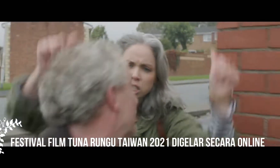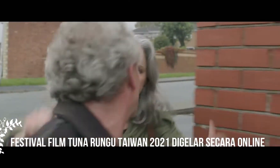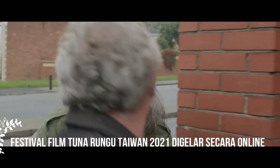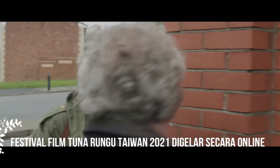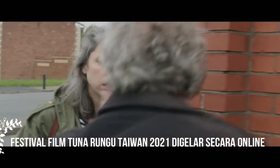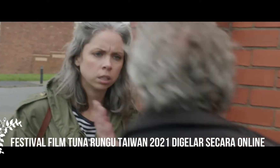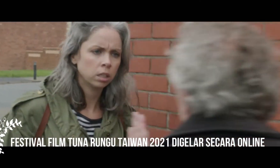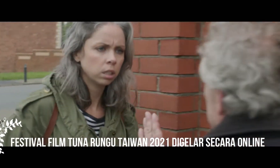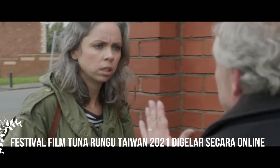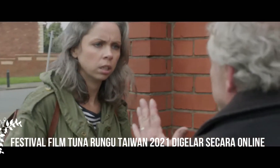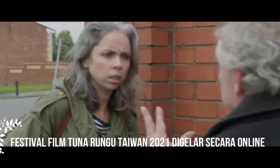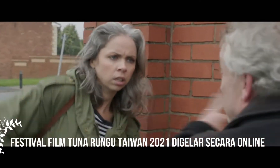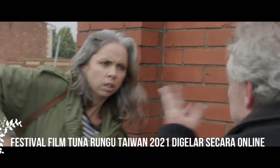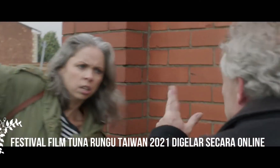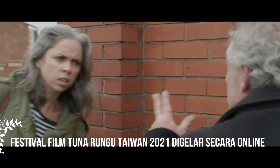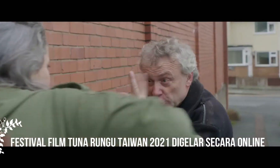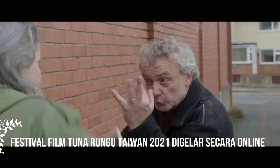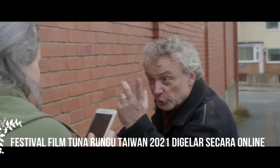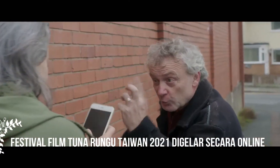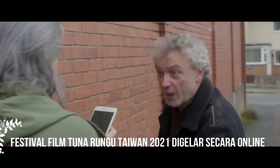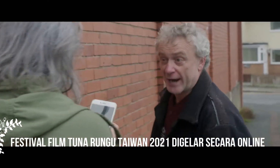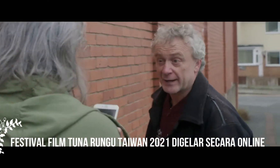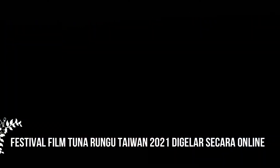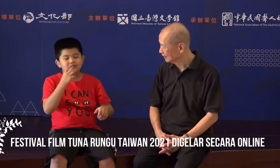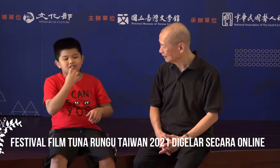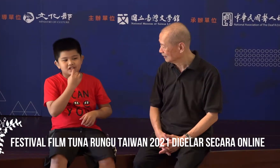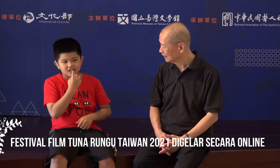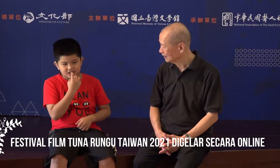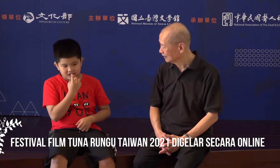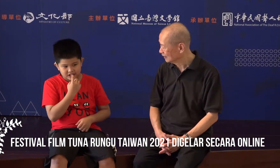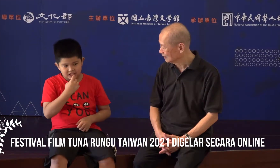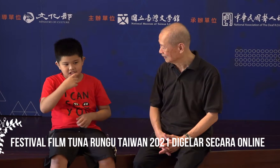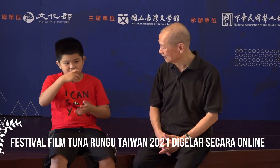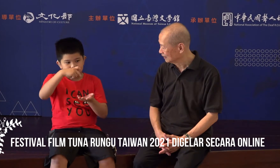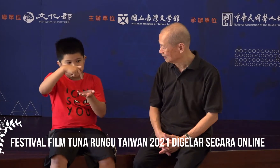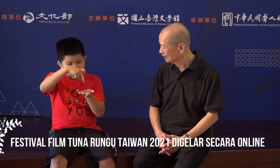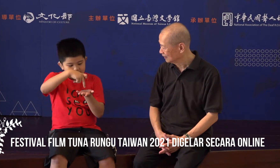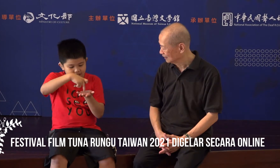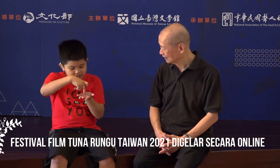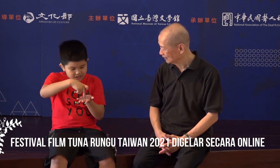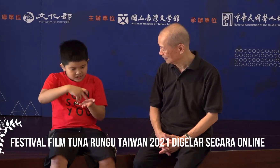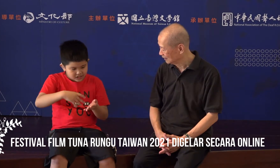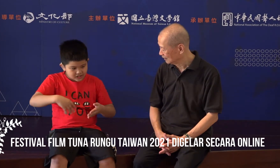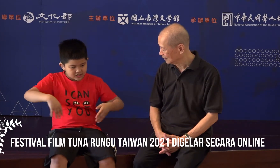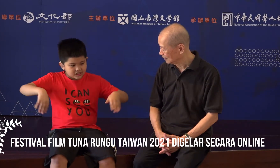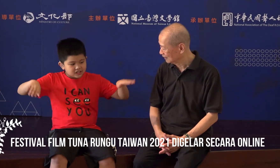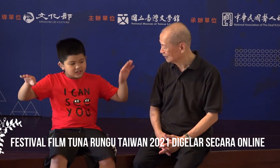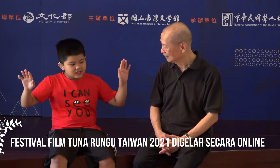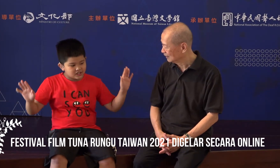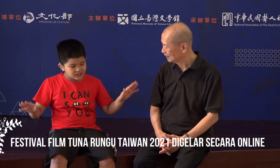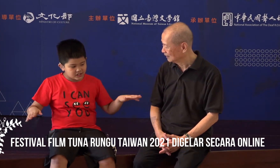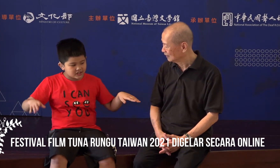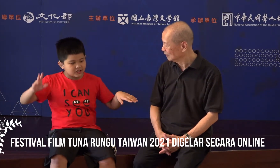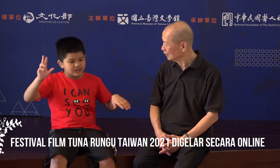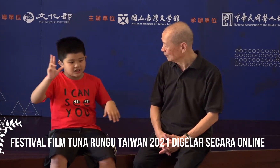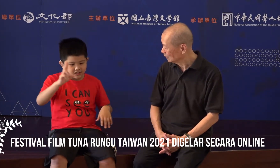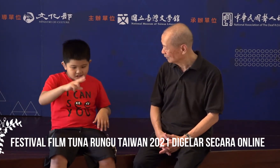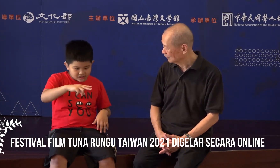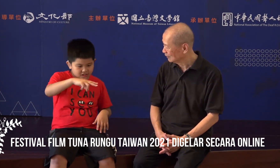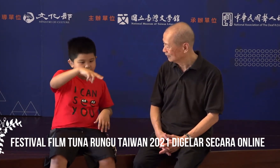dampak dari epidemic of 19 sehingga tahun ini festival berlangsung secara online dengan tema tidak ada jarak